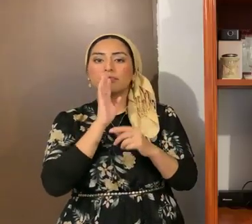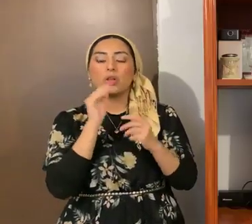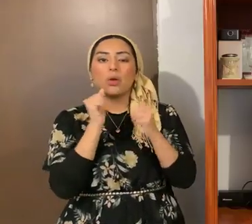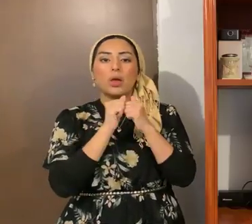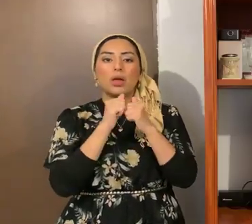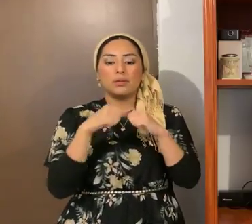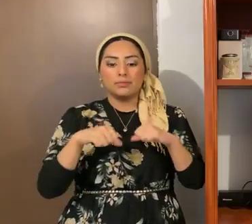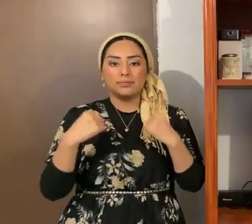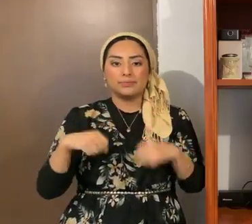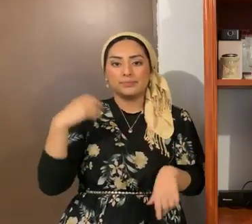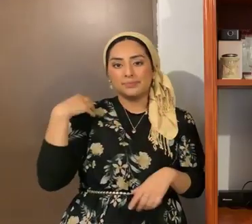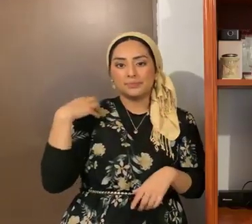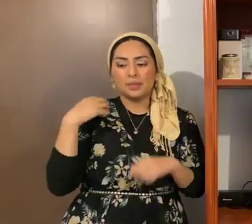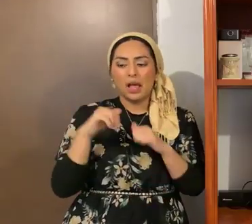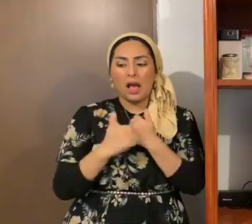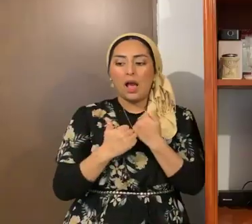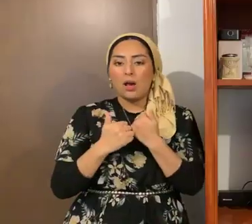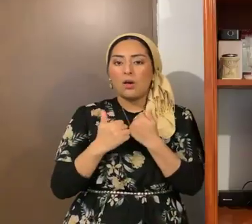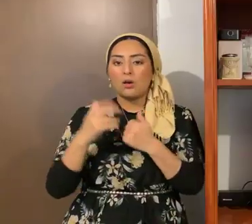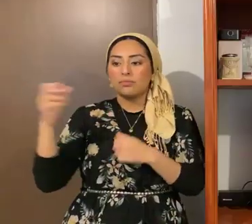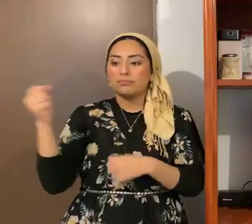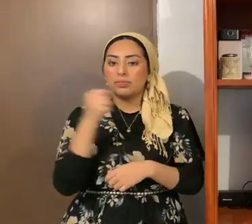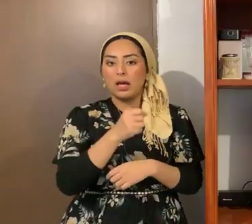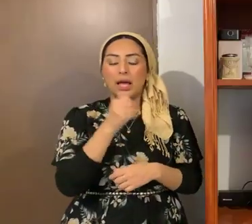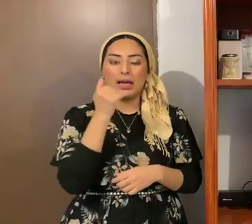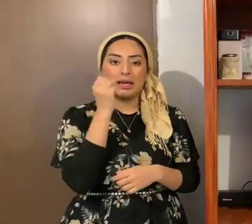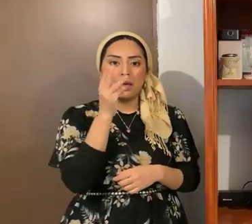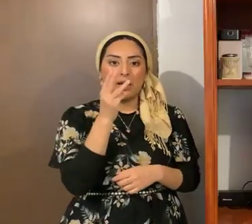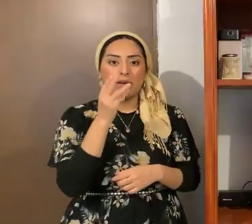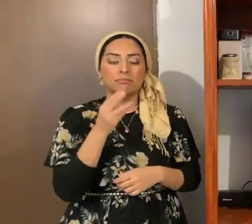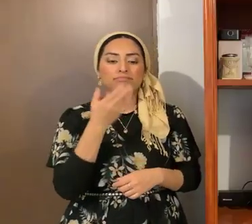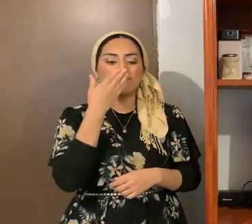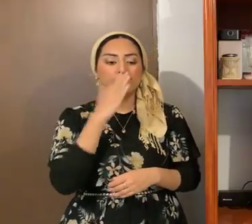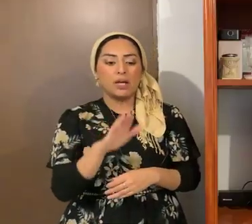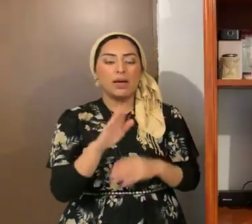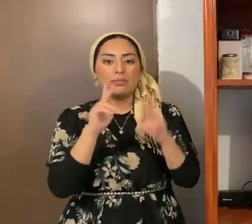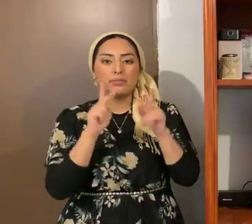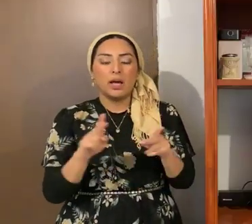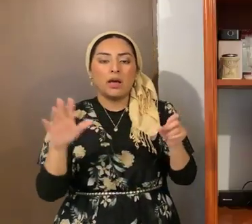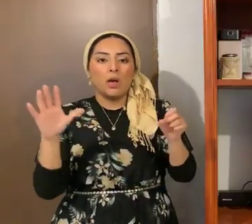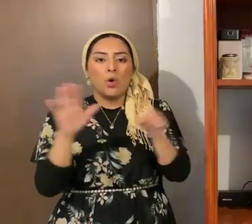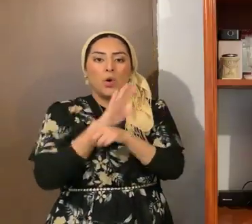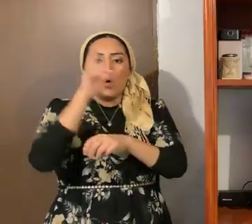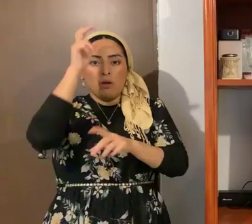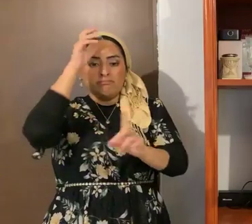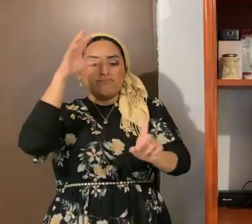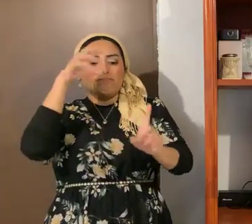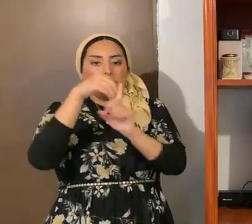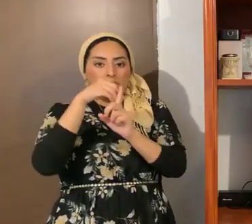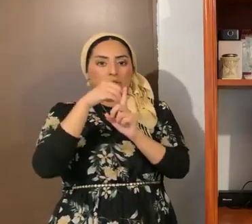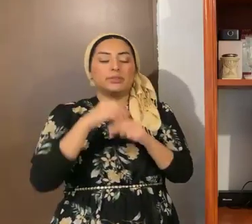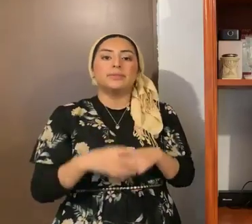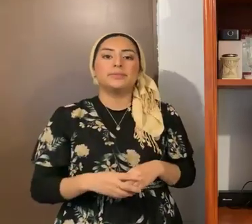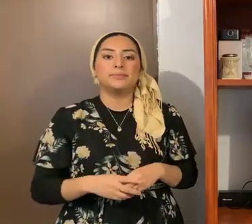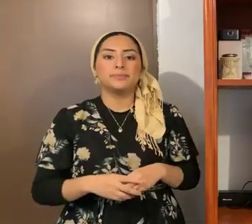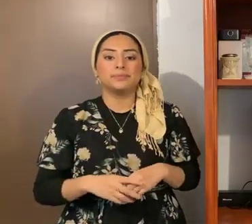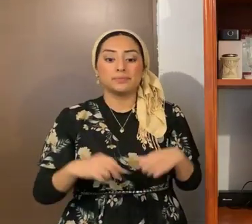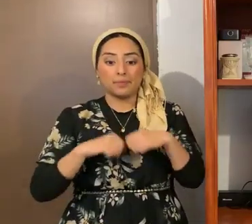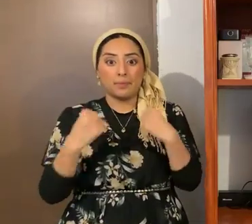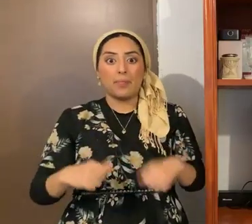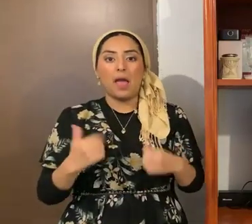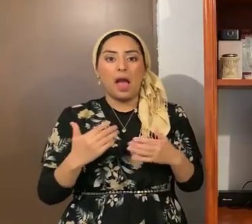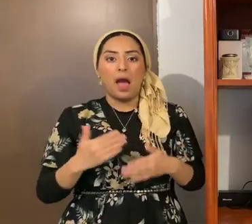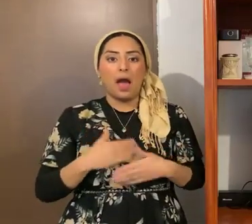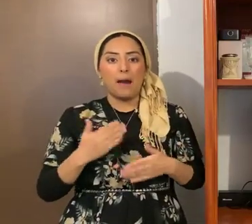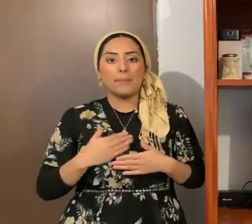de la guardia, de cómo se le entregaría. Un cobarde, un traidor, un lleno de demonios. ¿Sí? Ellos se alegraron